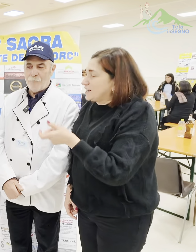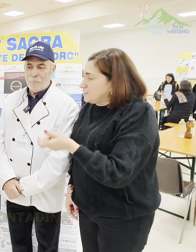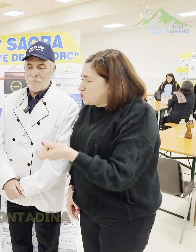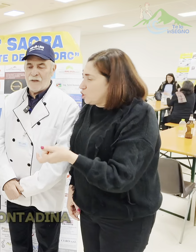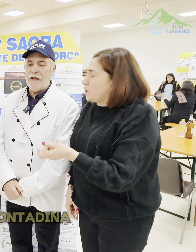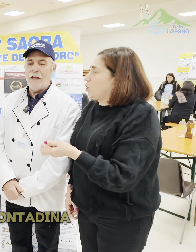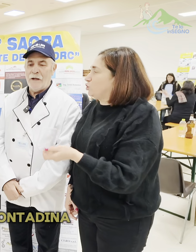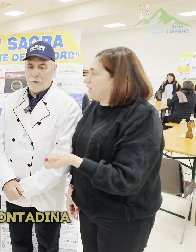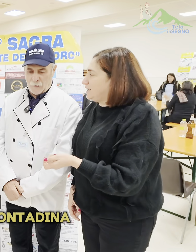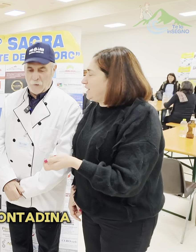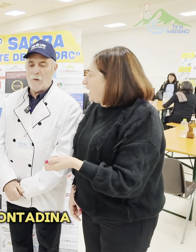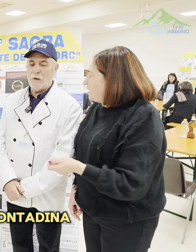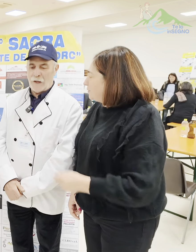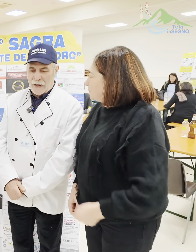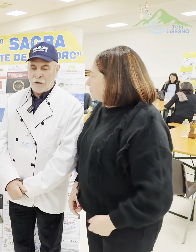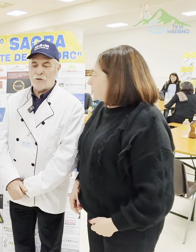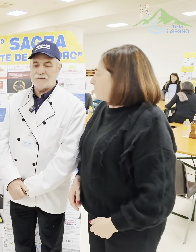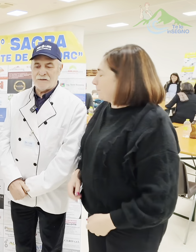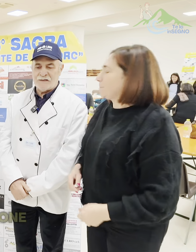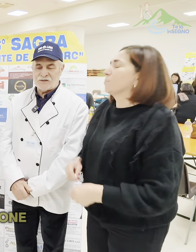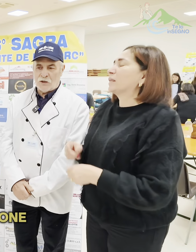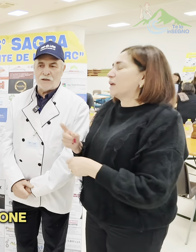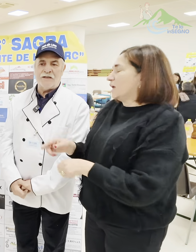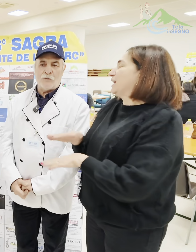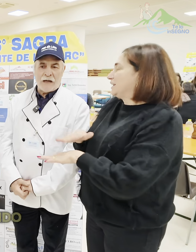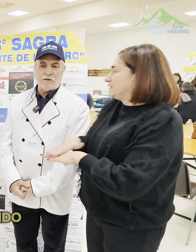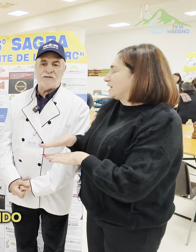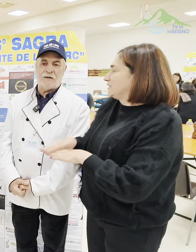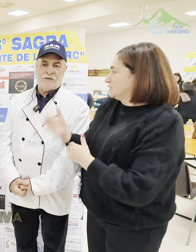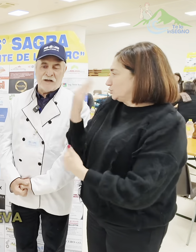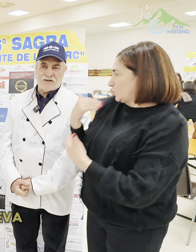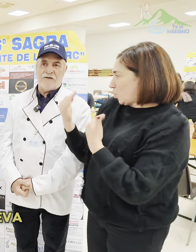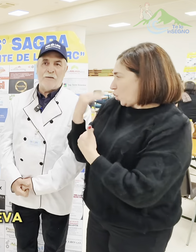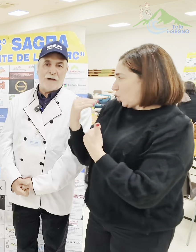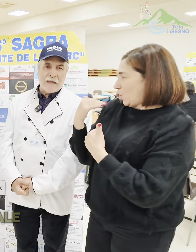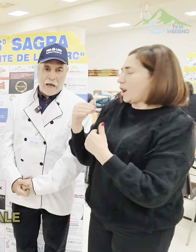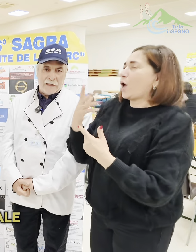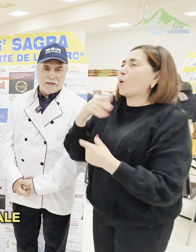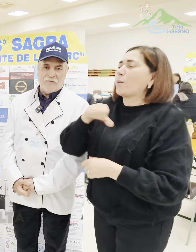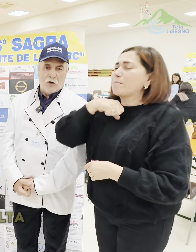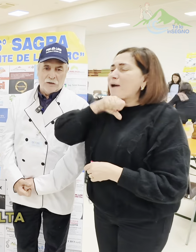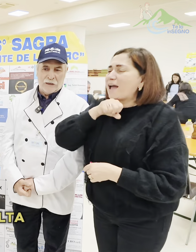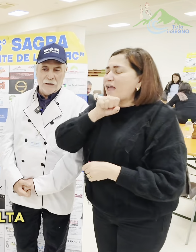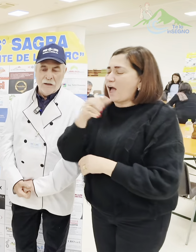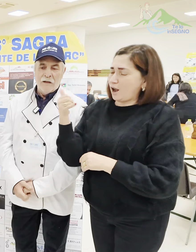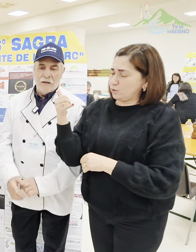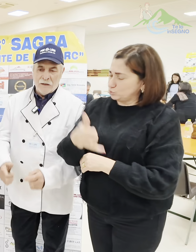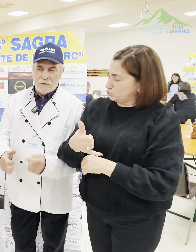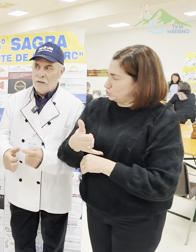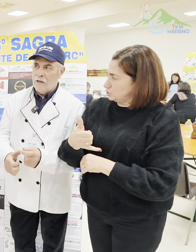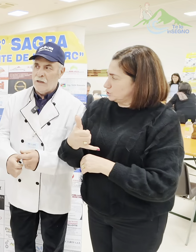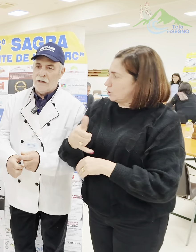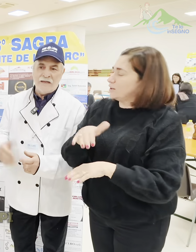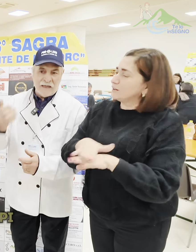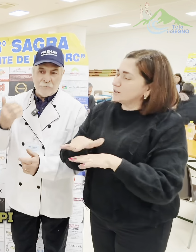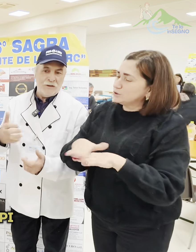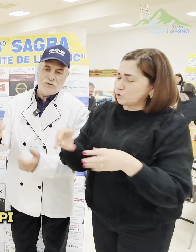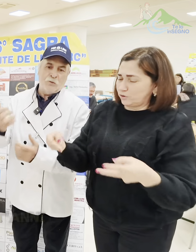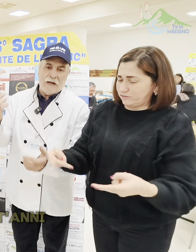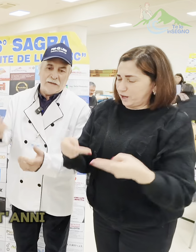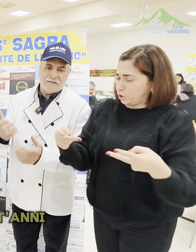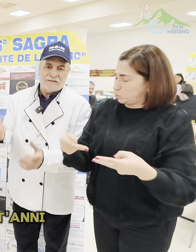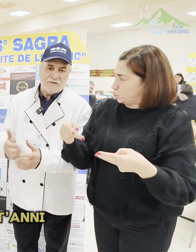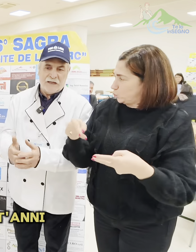una tradizione contadina? È una tradizione di quando si faceva il maiale una volta. Ai